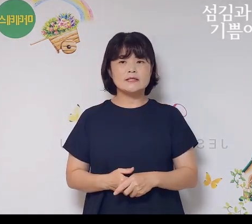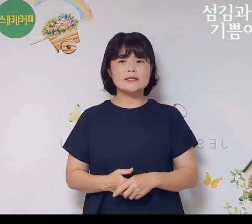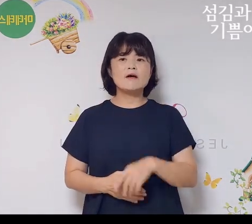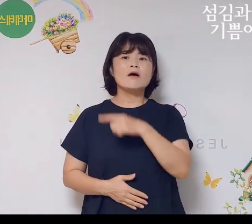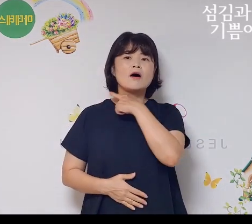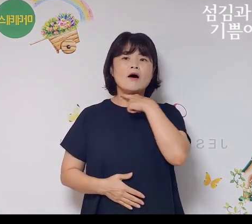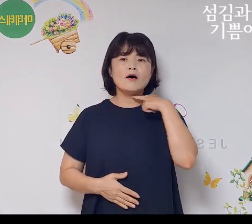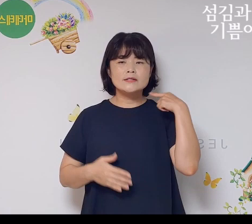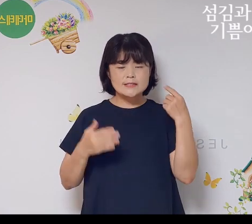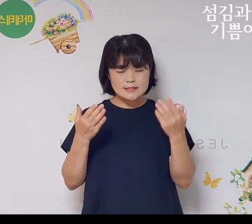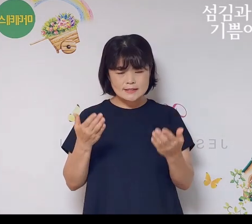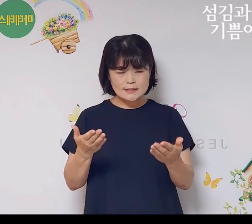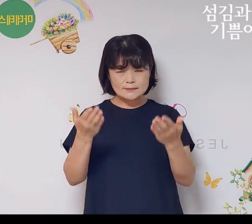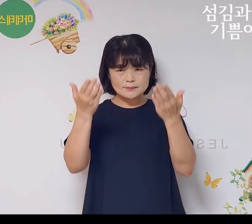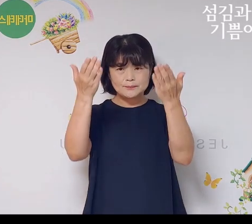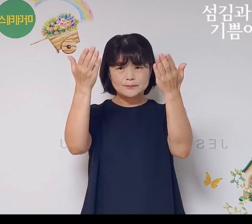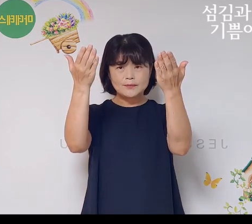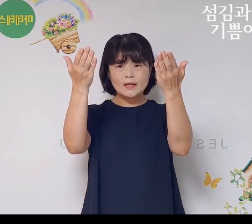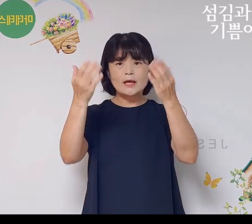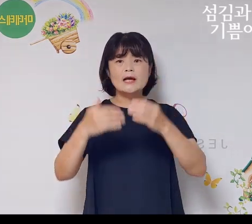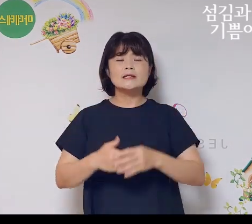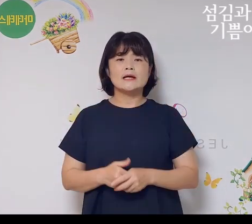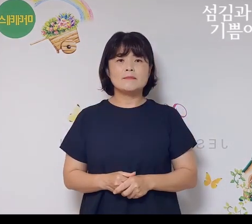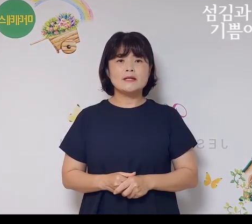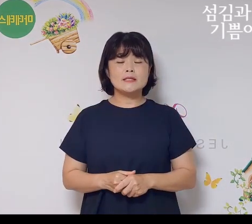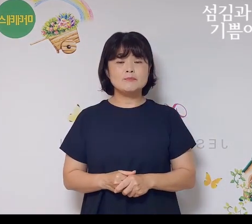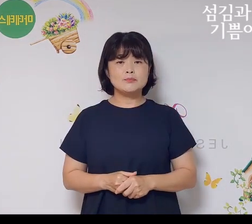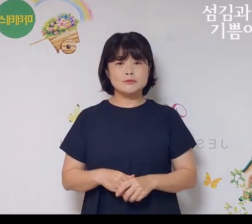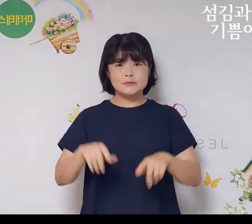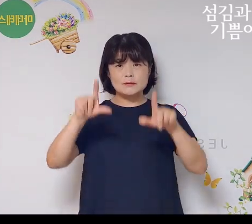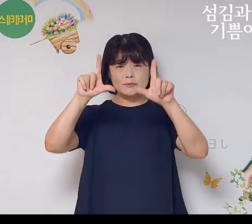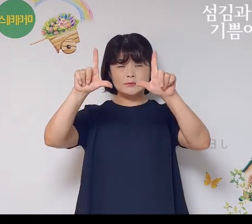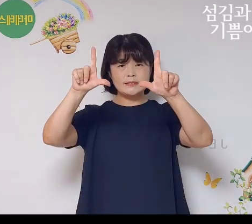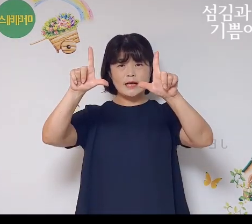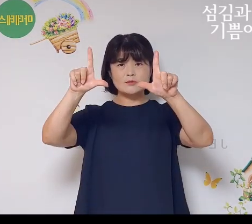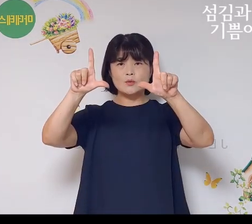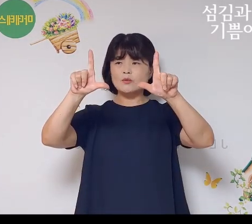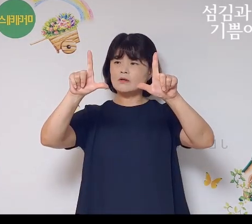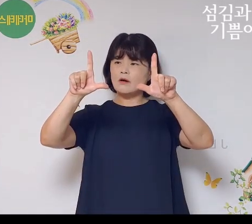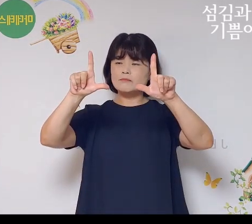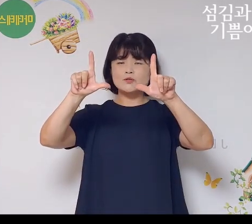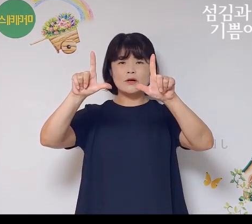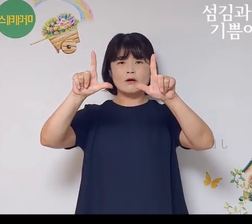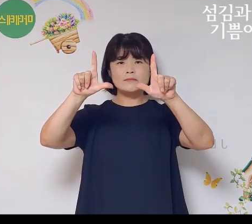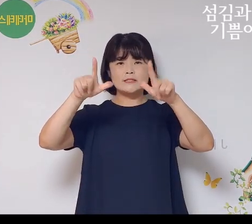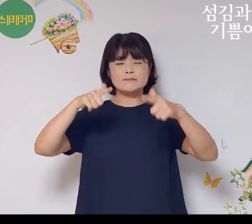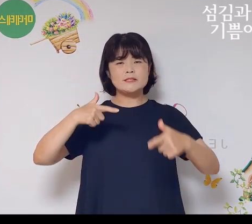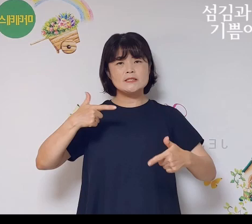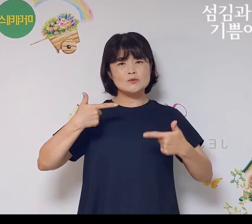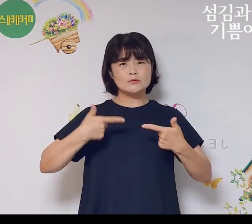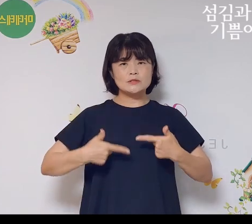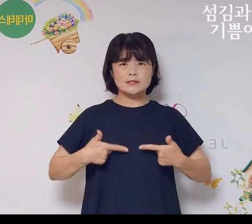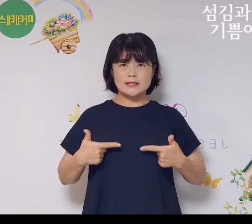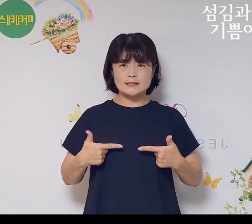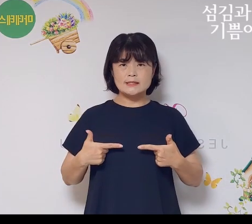그래서 헌신. 그 다음에 기쁨은 양손, 엄지와 검지를 펴신 손으로 이렇게